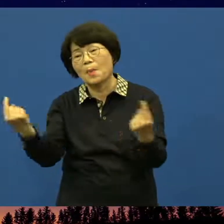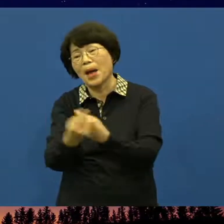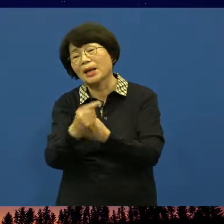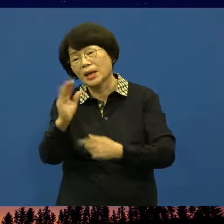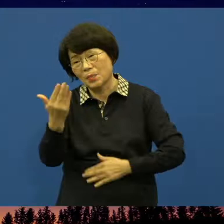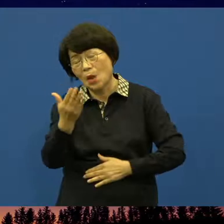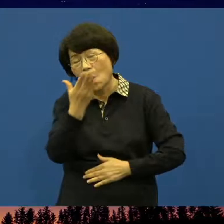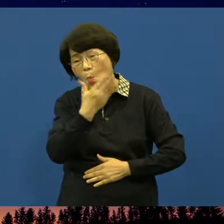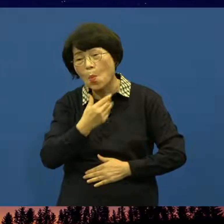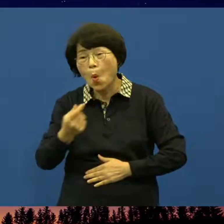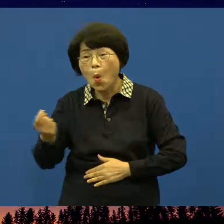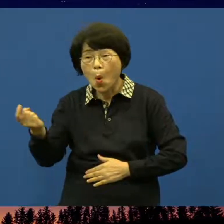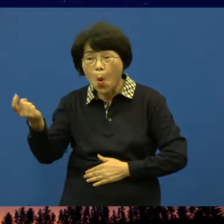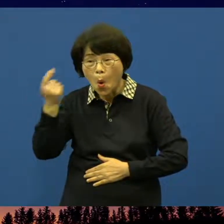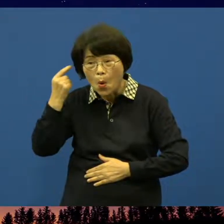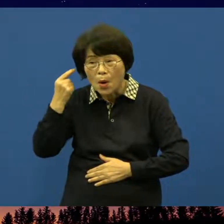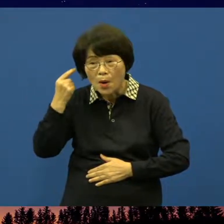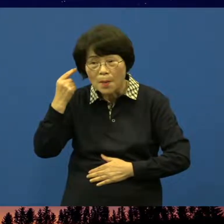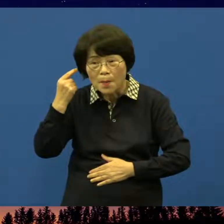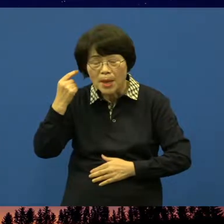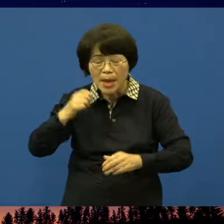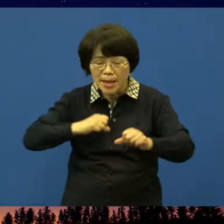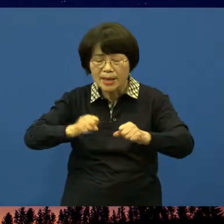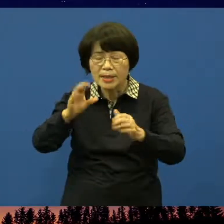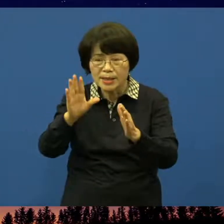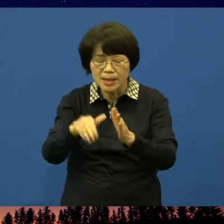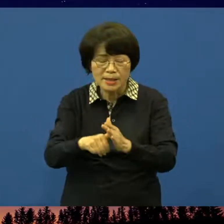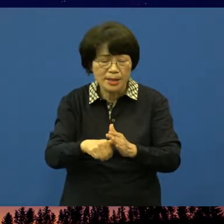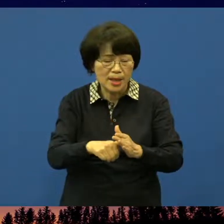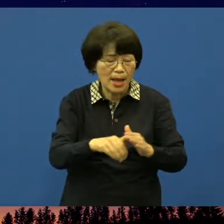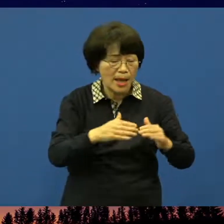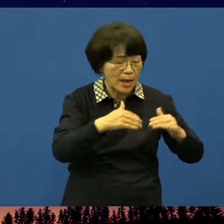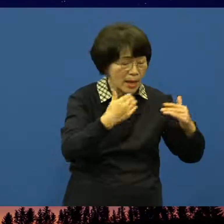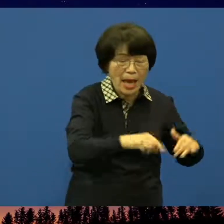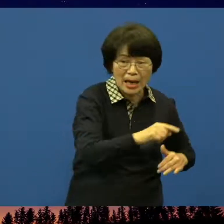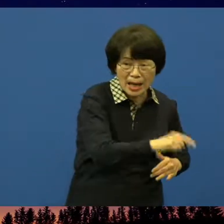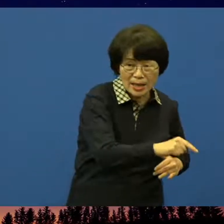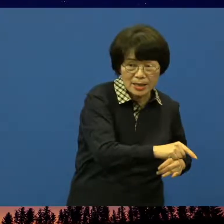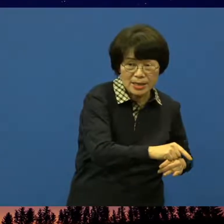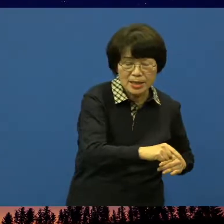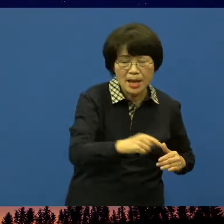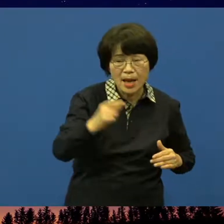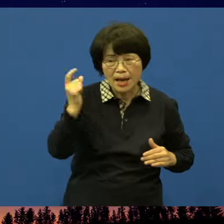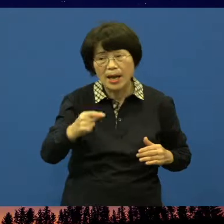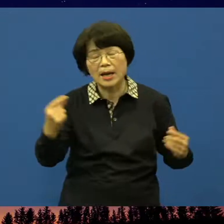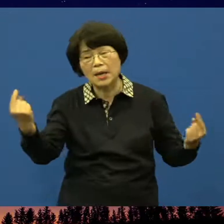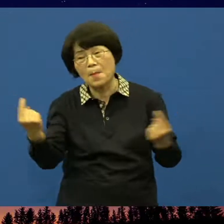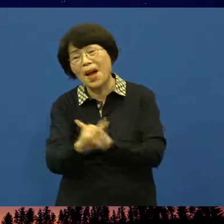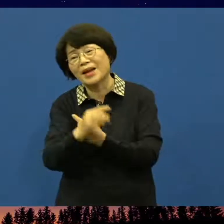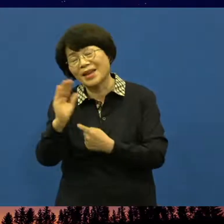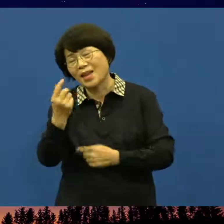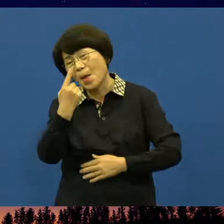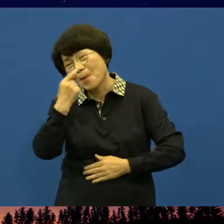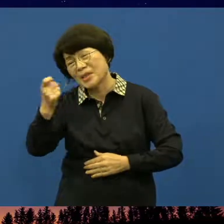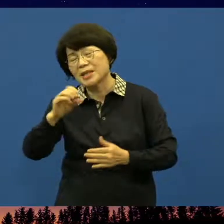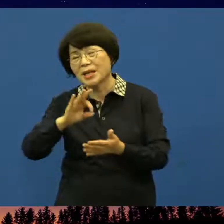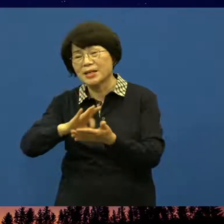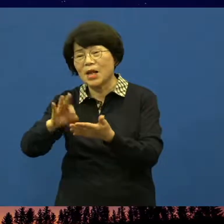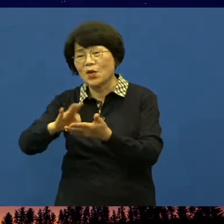않으면 약점은 약점대로 있는데 복음이 역사하니까 그 약점이 강점으로 바뀌고 멋있게 사용한 것입니다.